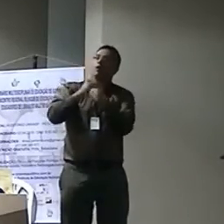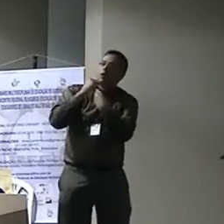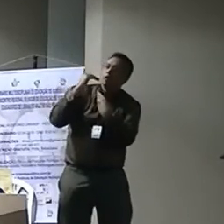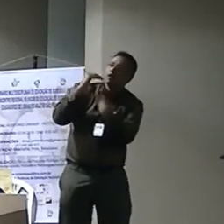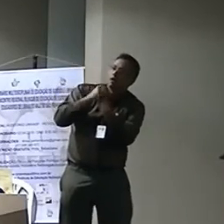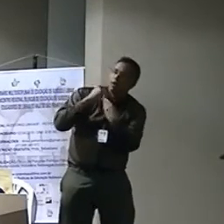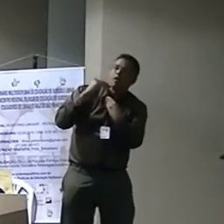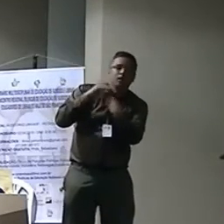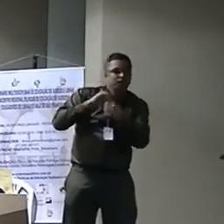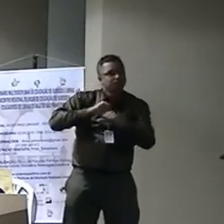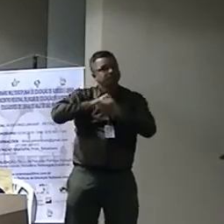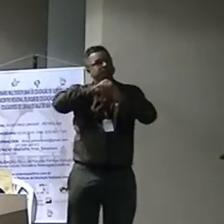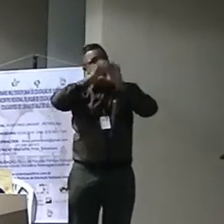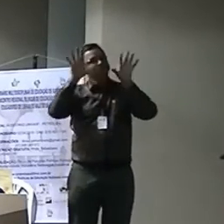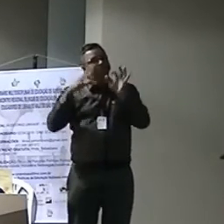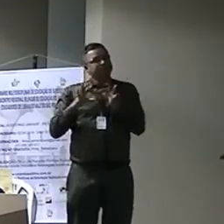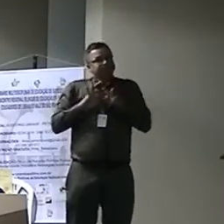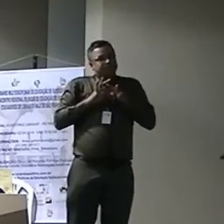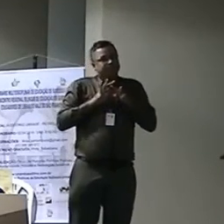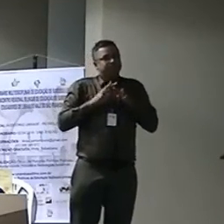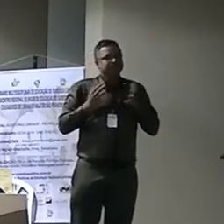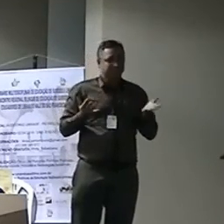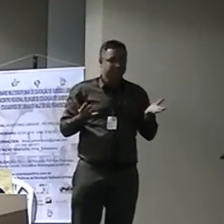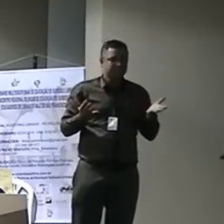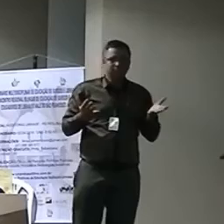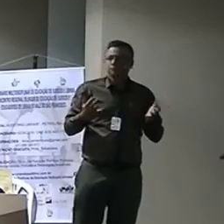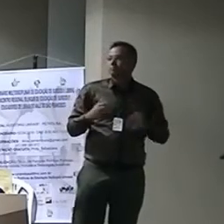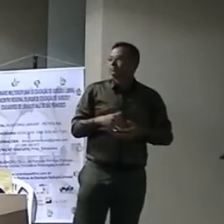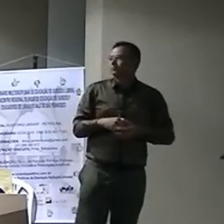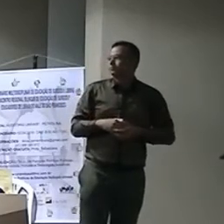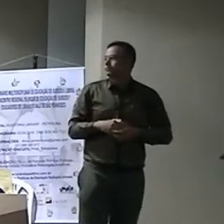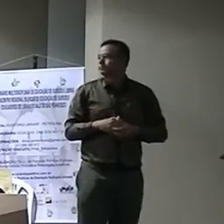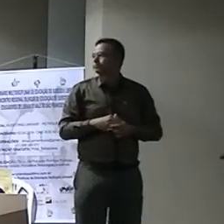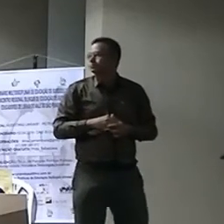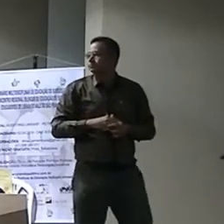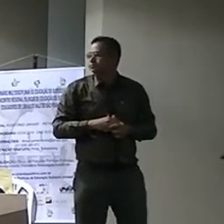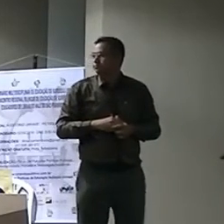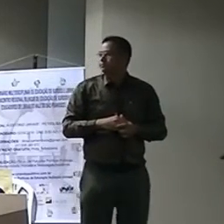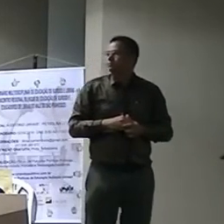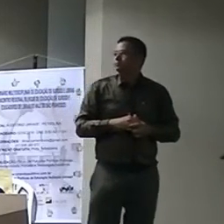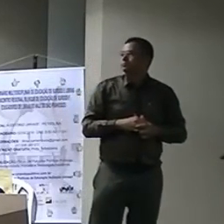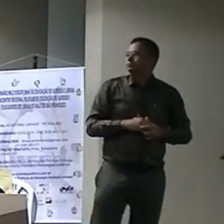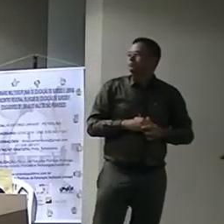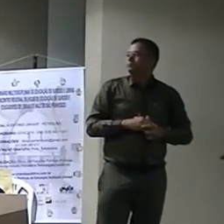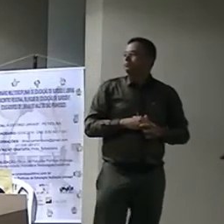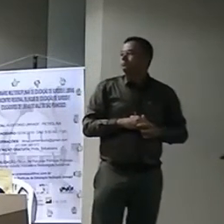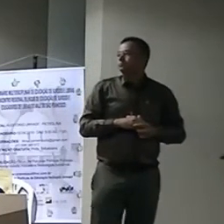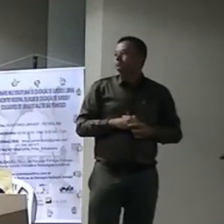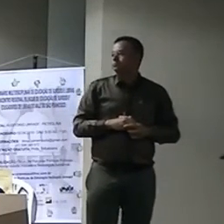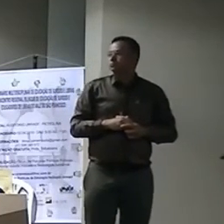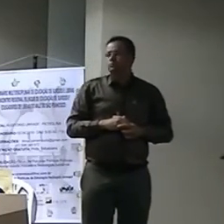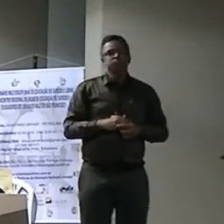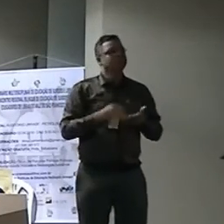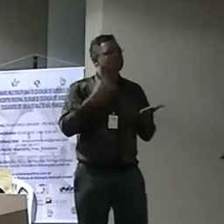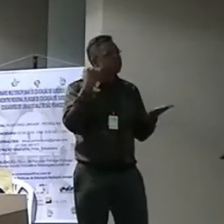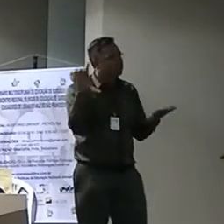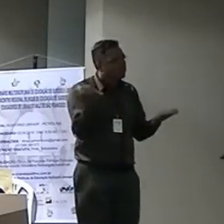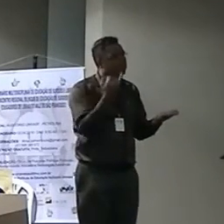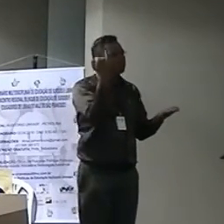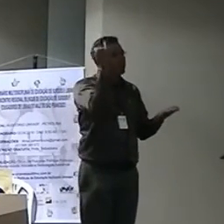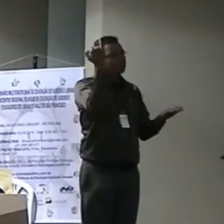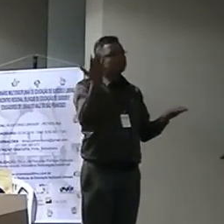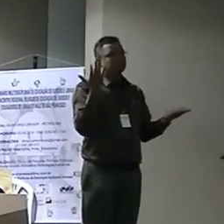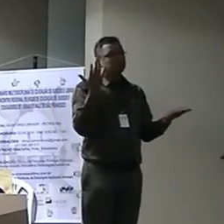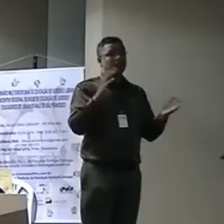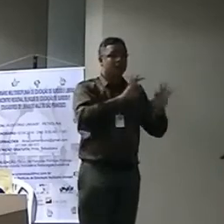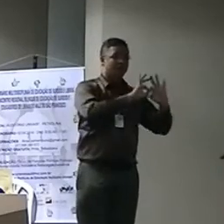Então é necessário que haja uma boa aliança familiar ou familiar. É preciso que todos entrem, depois